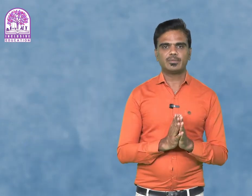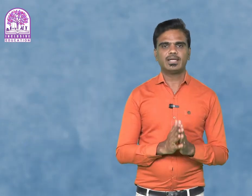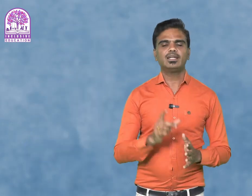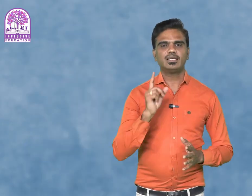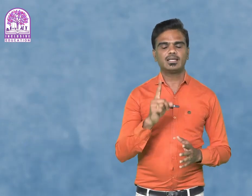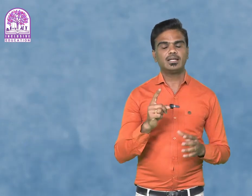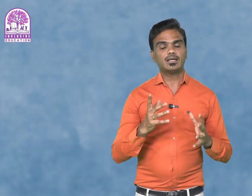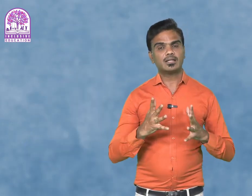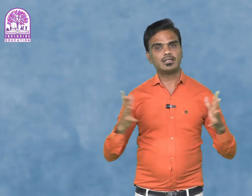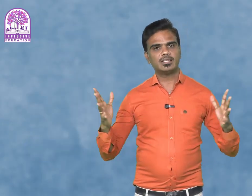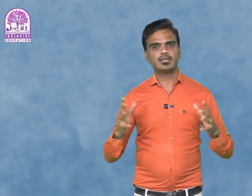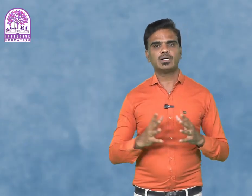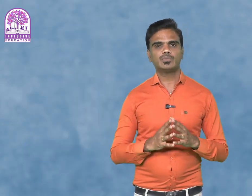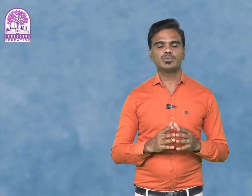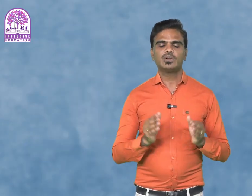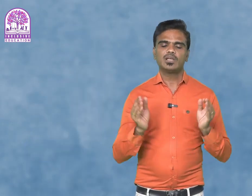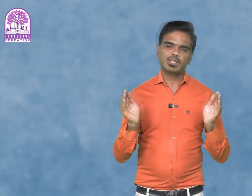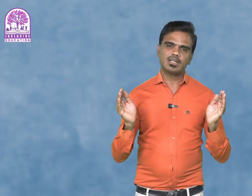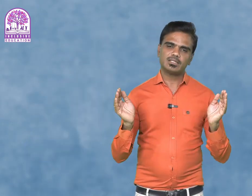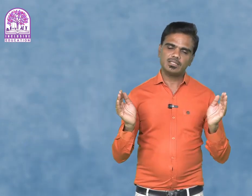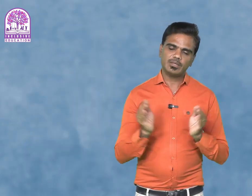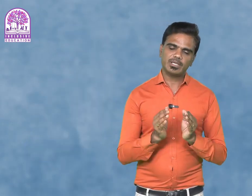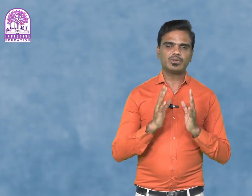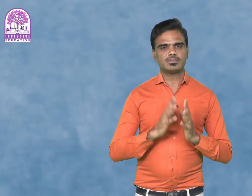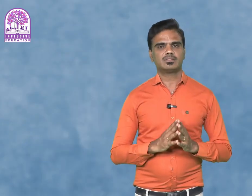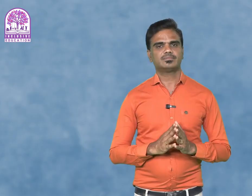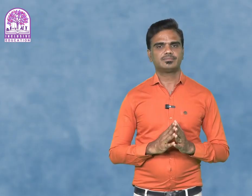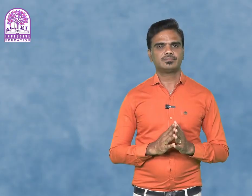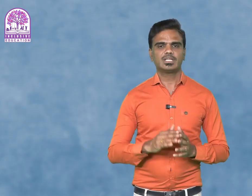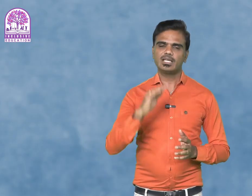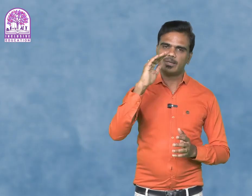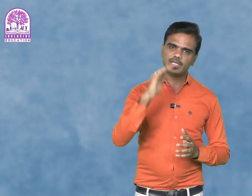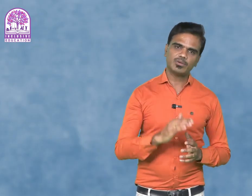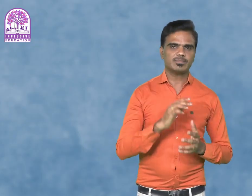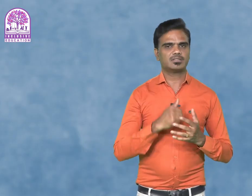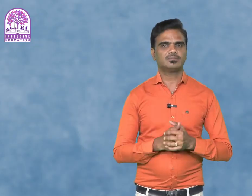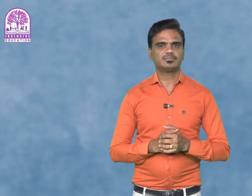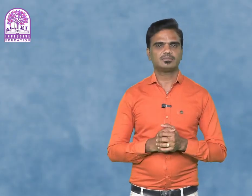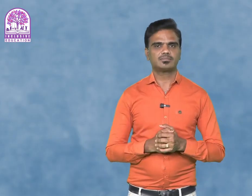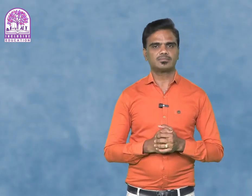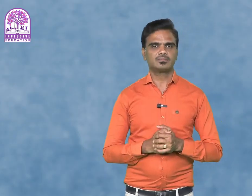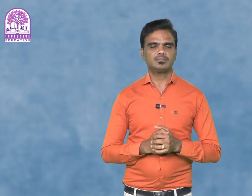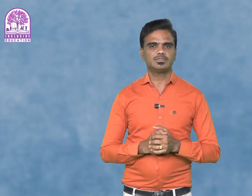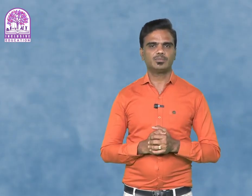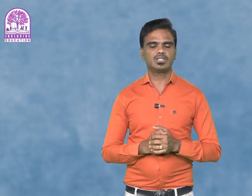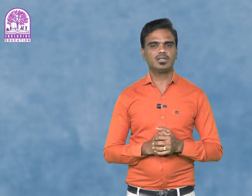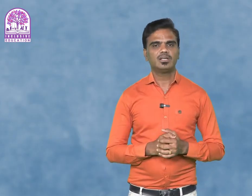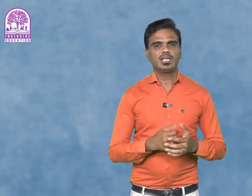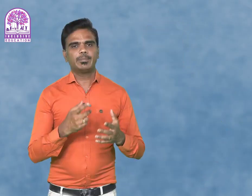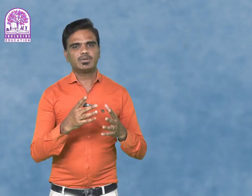கலருக்குமே நீங்கள் டார்க்குக்கு அதிகமாகவும் குறைவாக இருக்கிறதுக்கு கம்மியாகவும் காமிச்சிக்கணும், இல்லை கம்மியாகவும் காமிச்சிக்கணும். புரியுதுங்களா? இப்போ வந்து